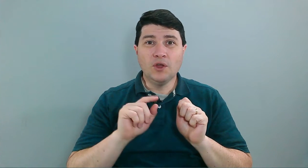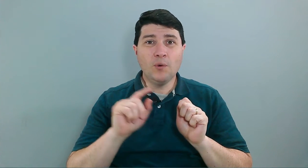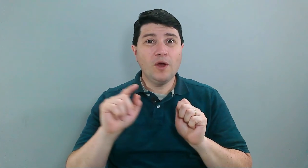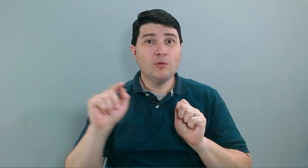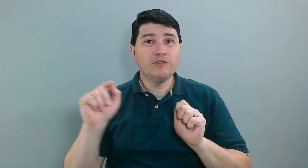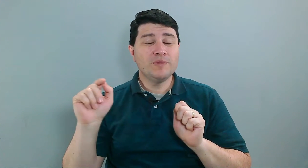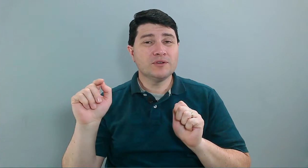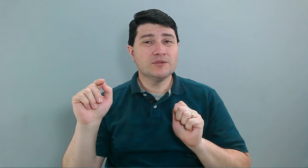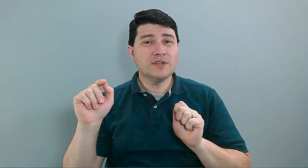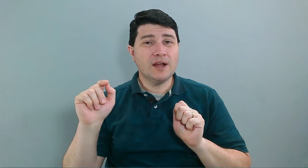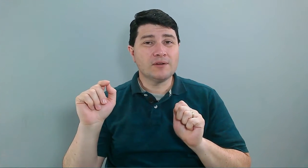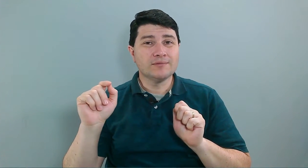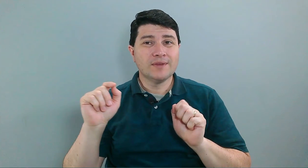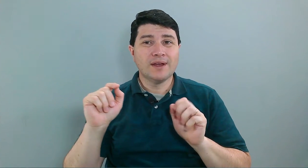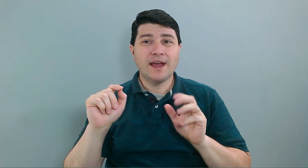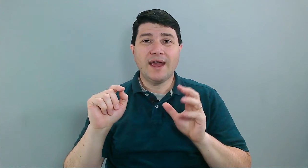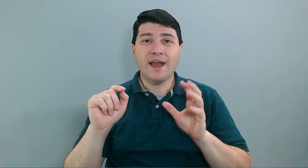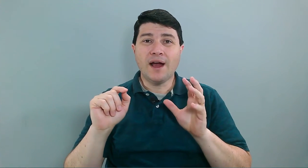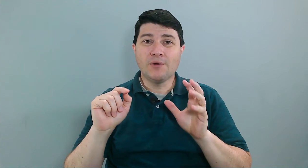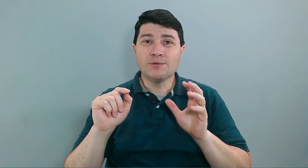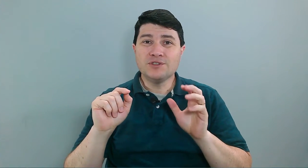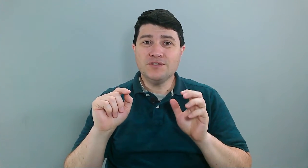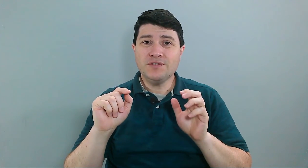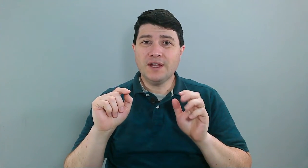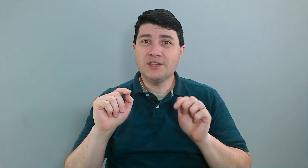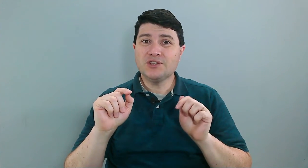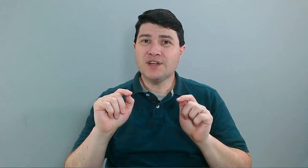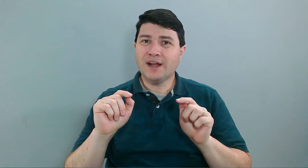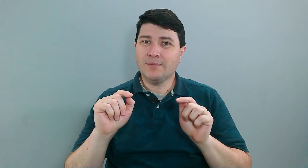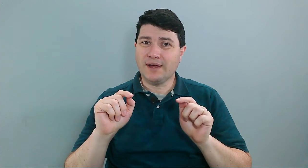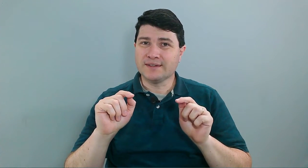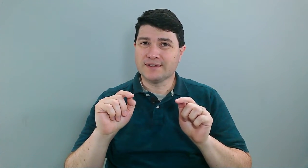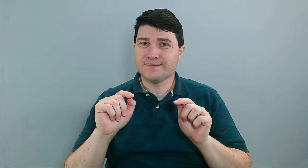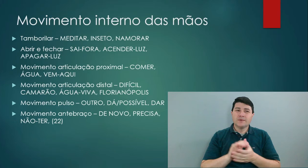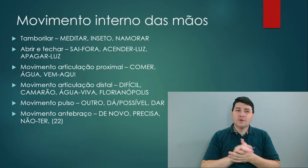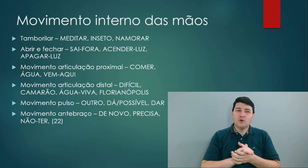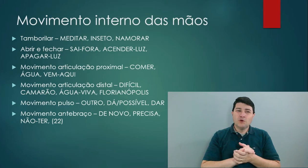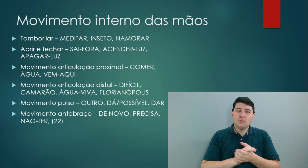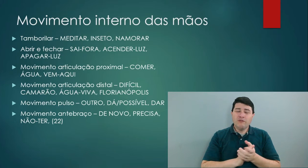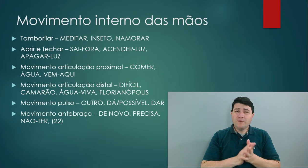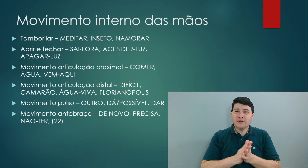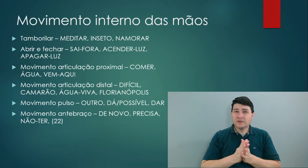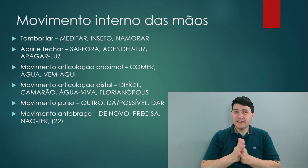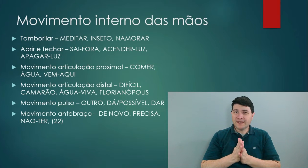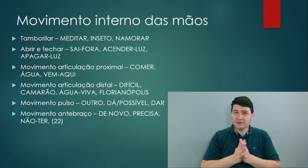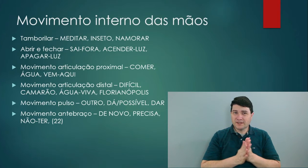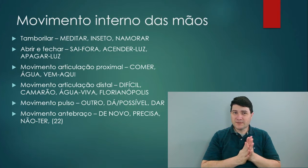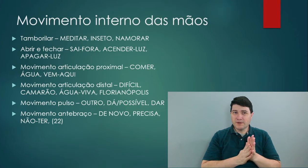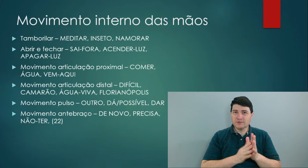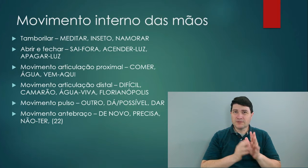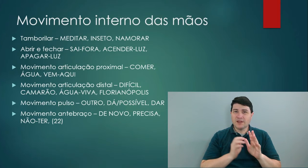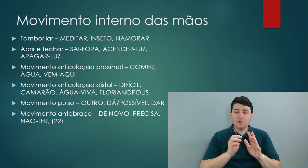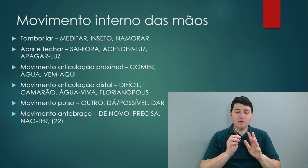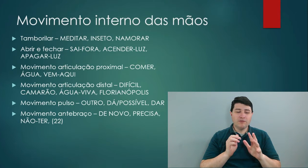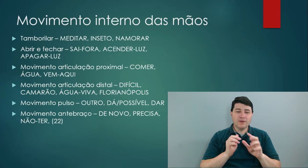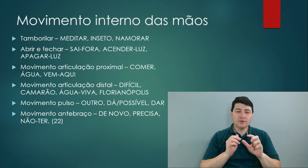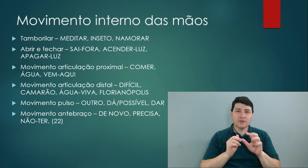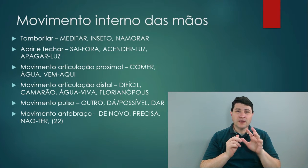é o movimento do sinal. É algo diferente a mais. O movimento interno das mãos é o movimento que